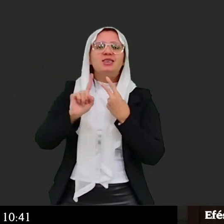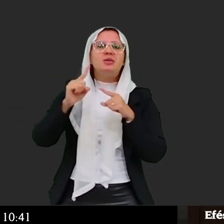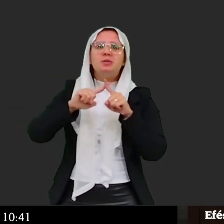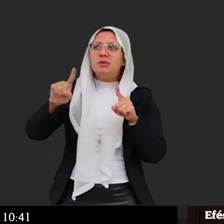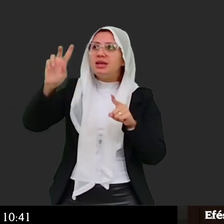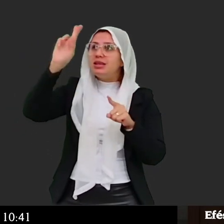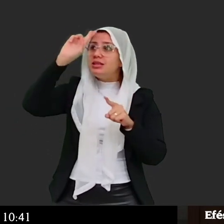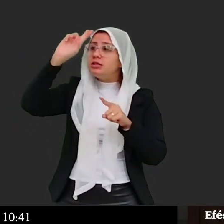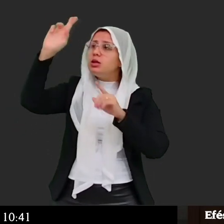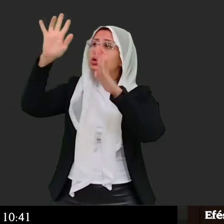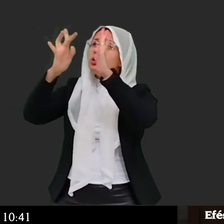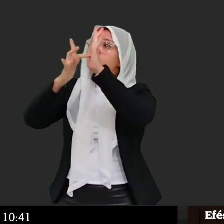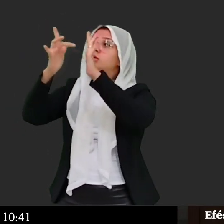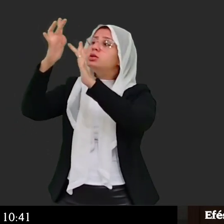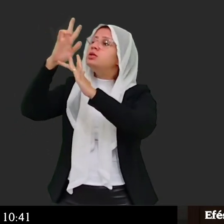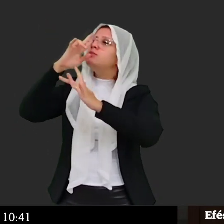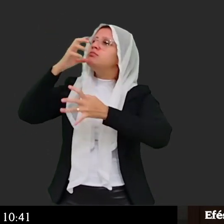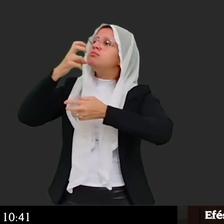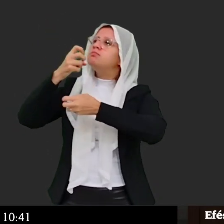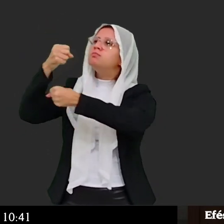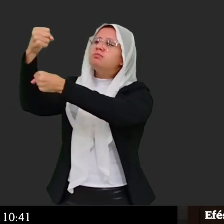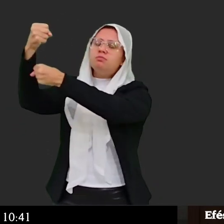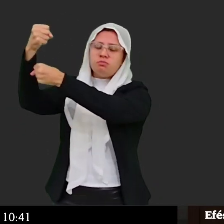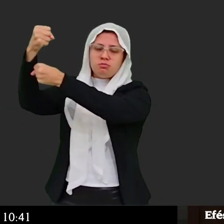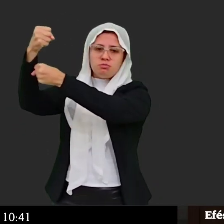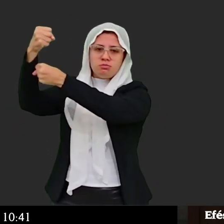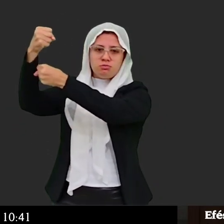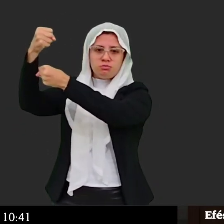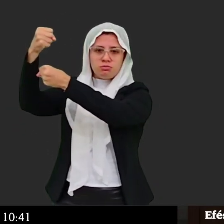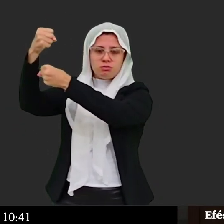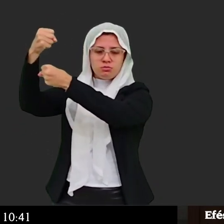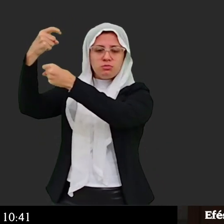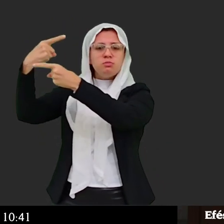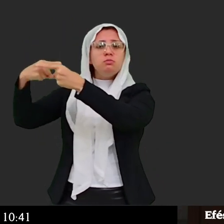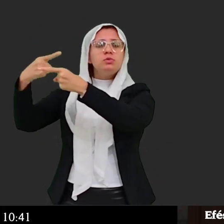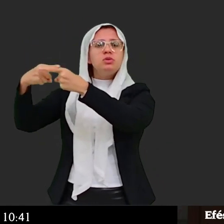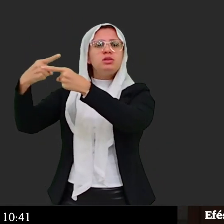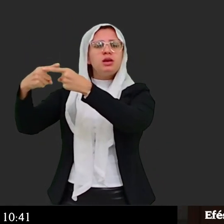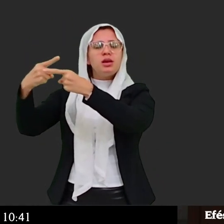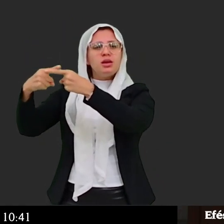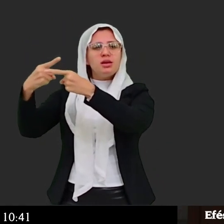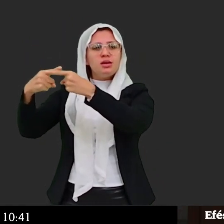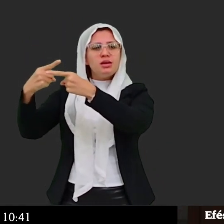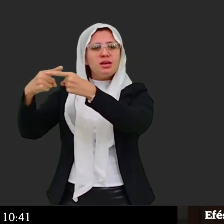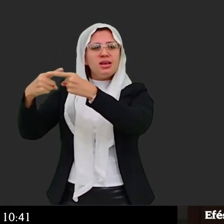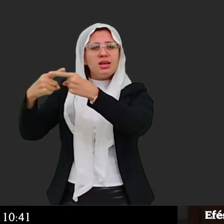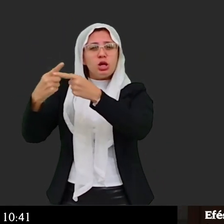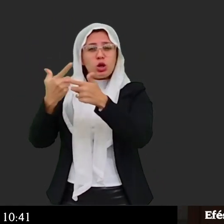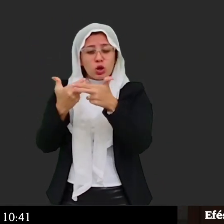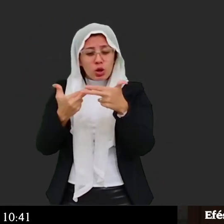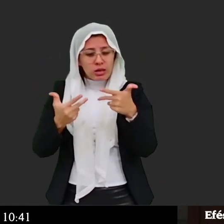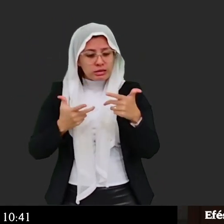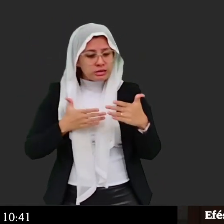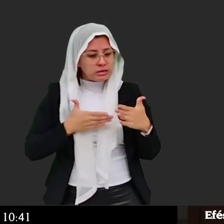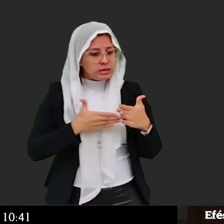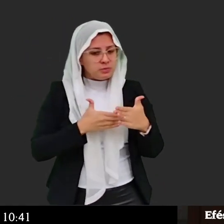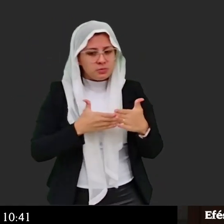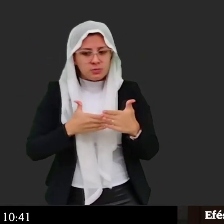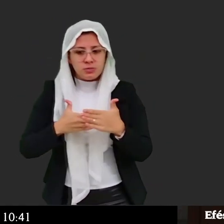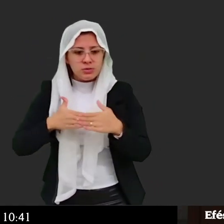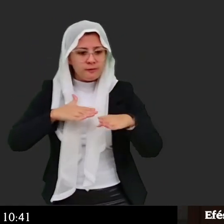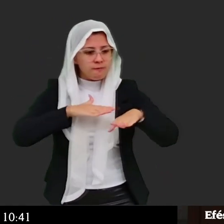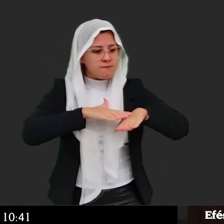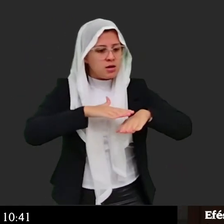Jesus Cristo, porque agora os seus limites estavam na dependência do Senhor